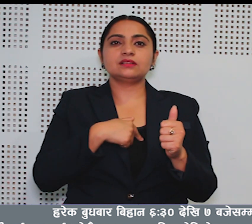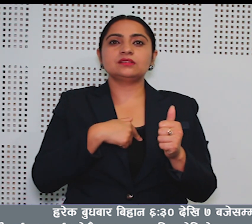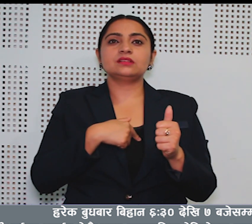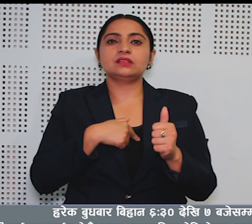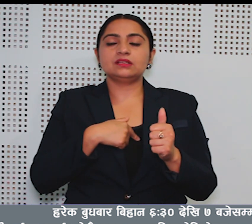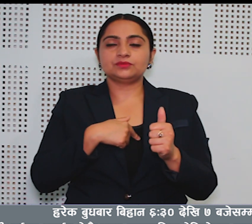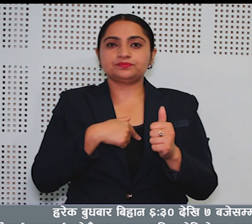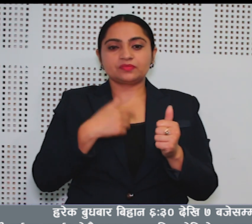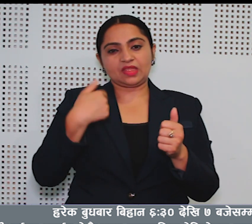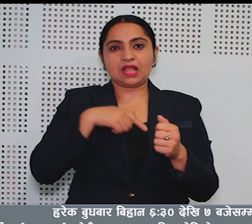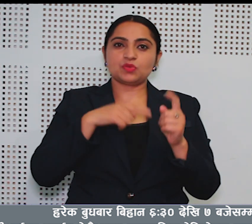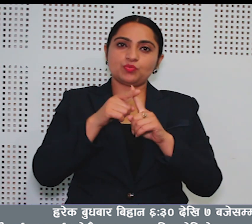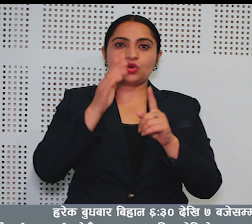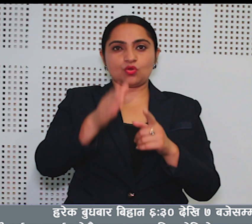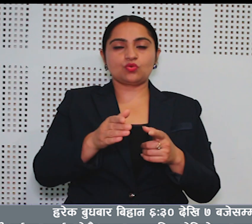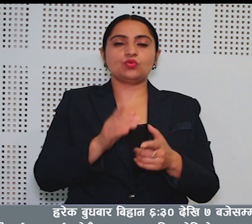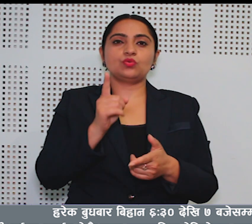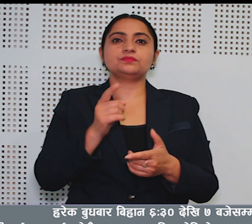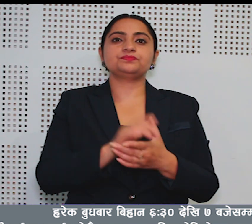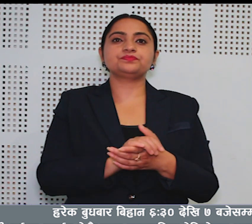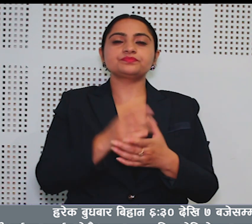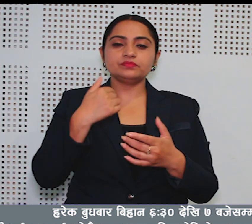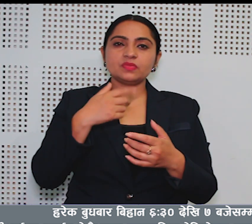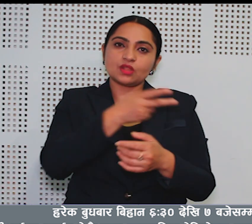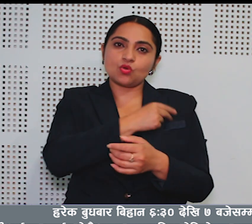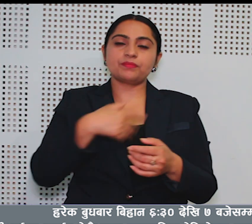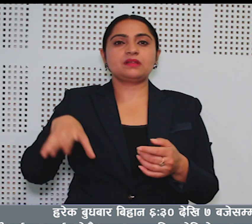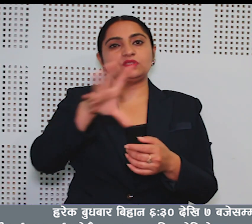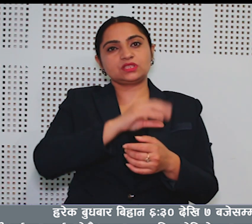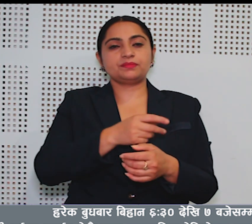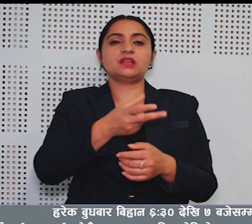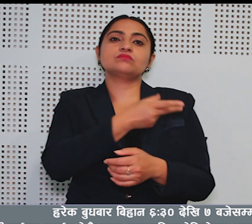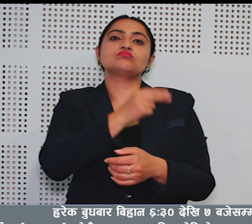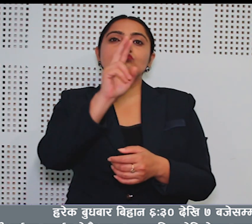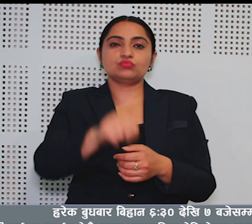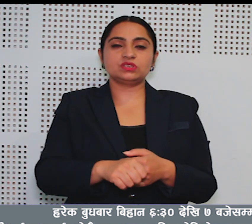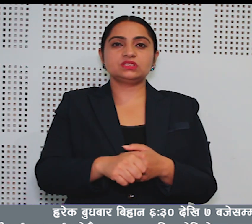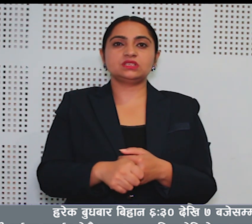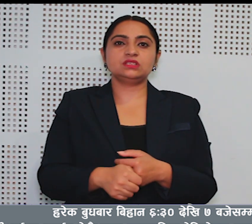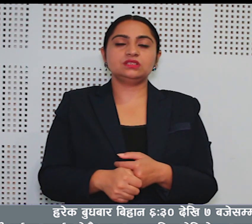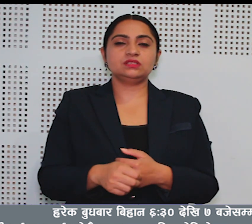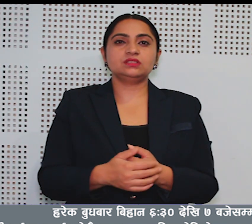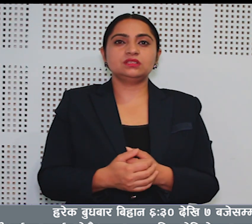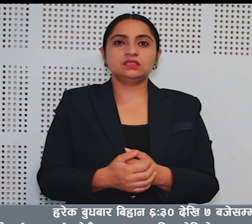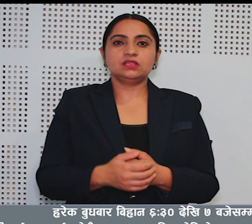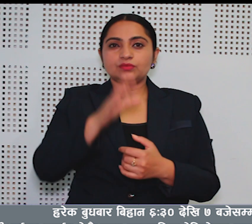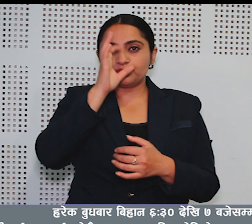नि भनेर हामीले पनि लगाएको। अनि खोप हामी सबैले लगाउनु पर्दो रहेछ अनि लगाएको। विशेष गरी त